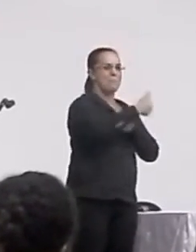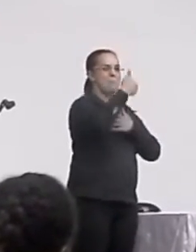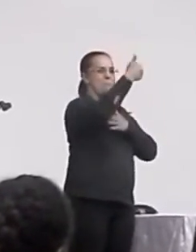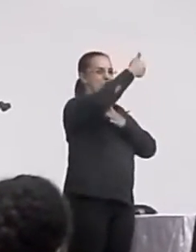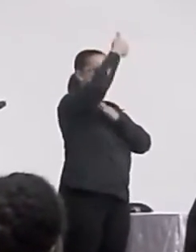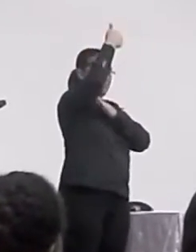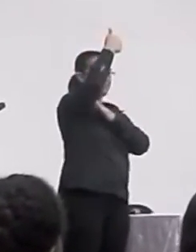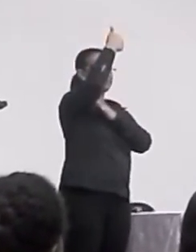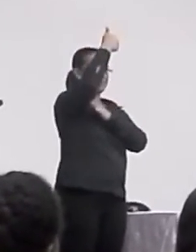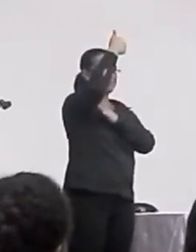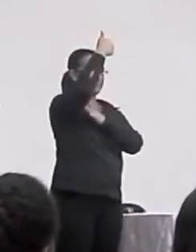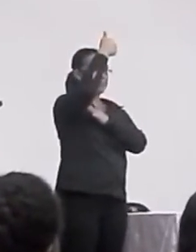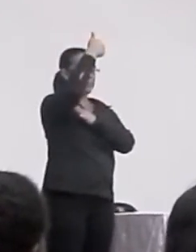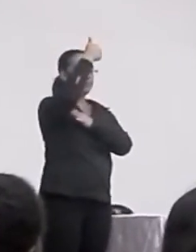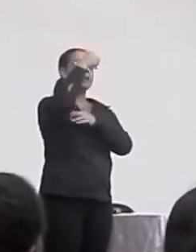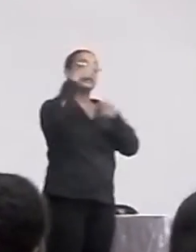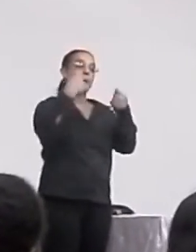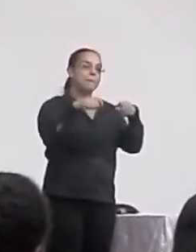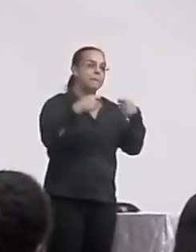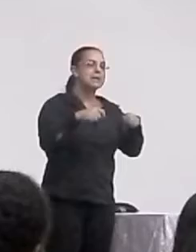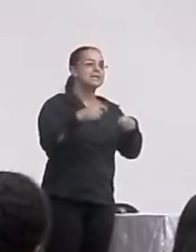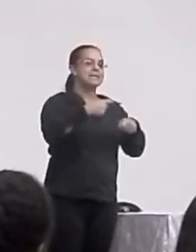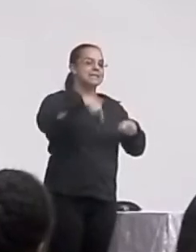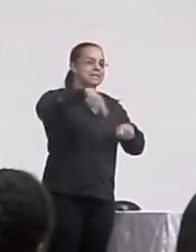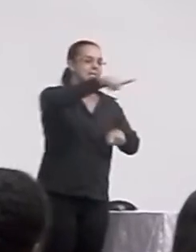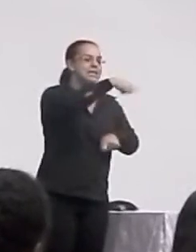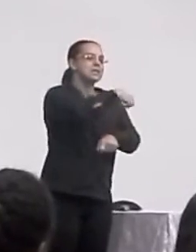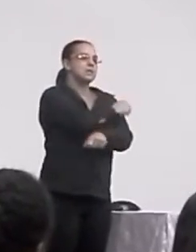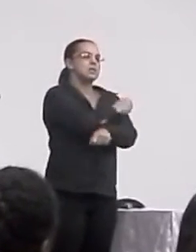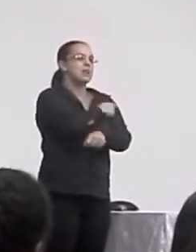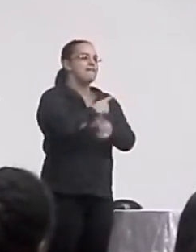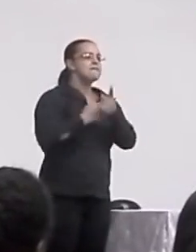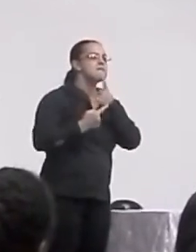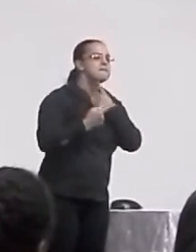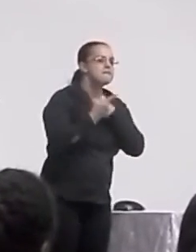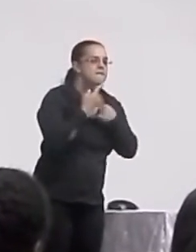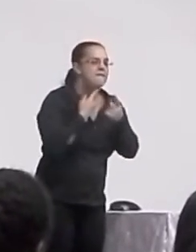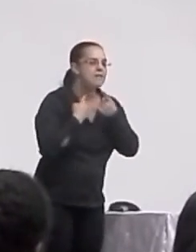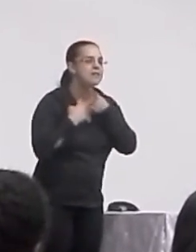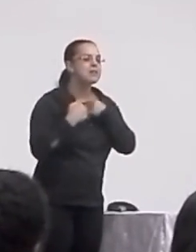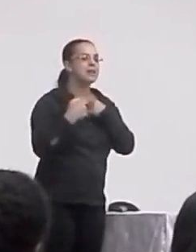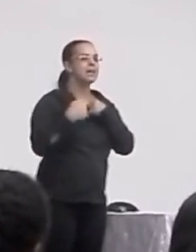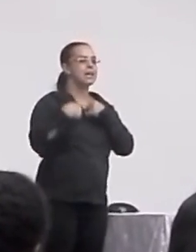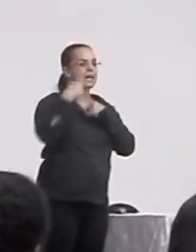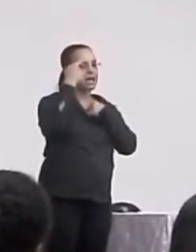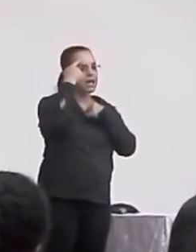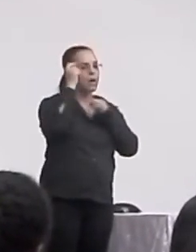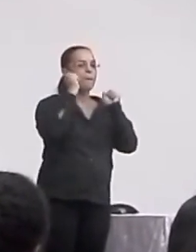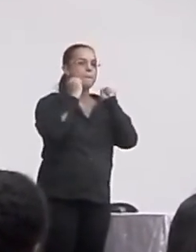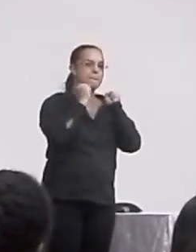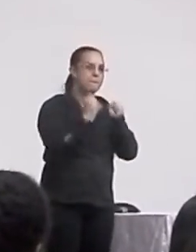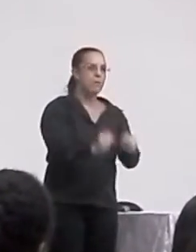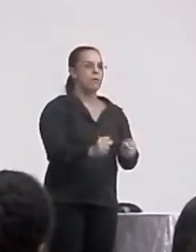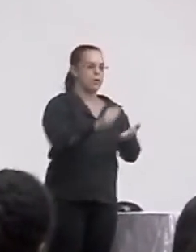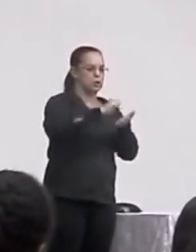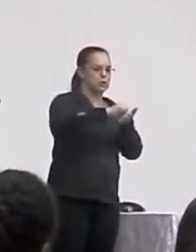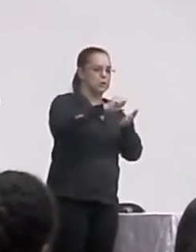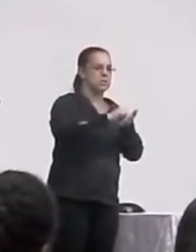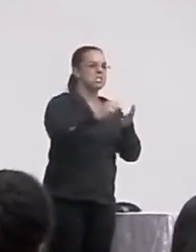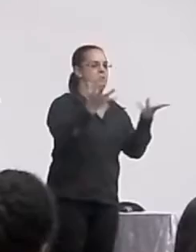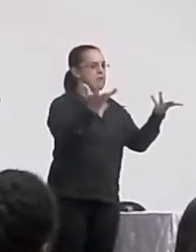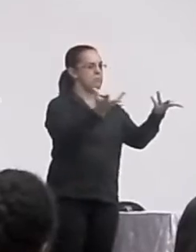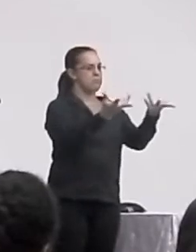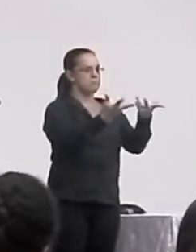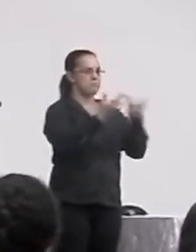perigosa. Vocês devem ter a ambição de escrever a melhor coisa sobre o seu tema, até se aquele tema for bastante